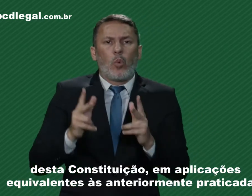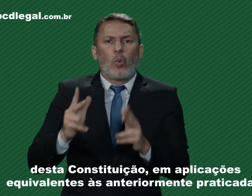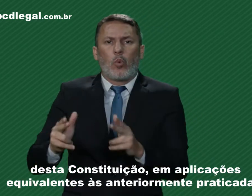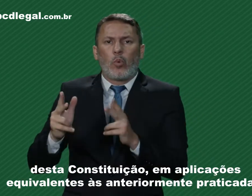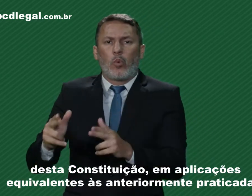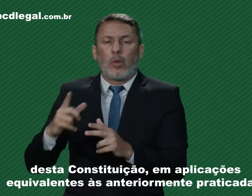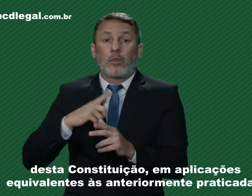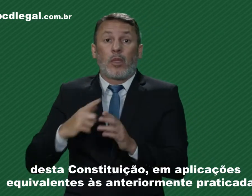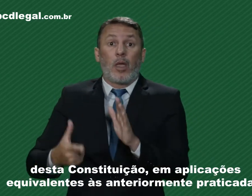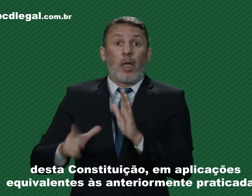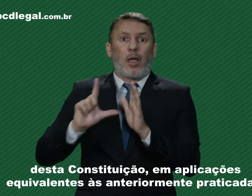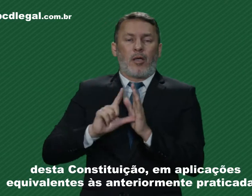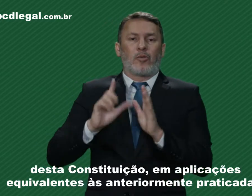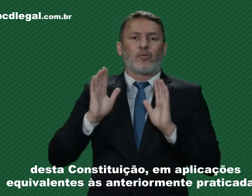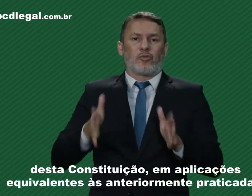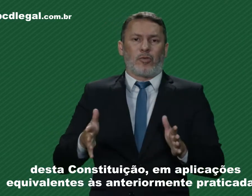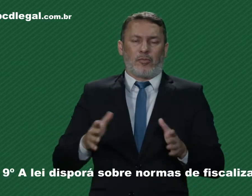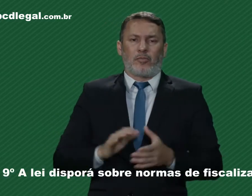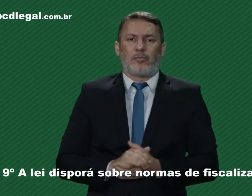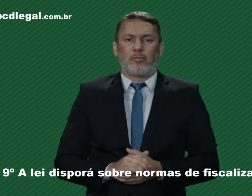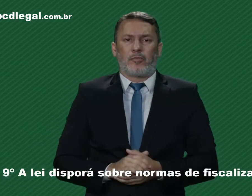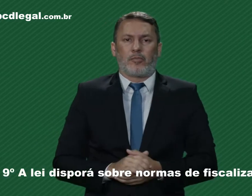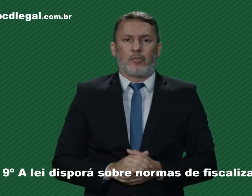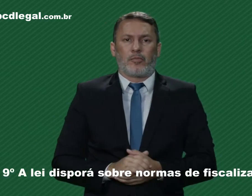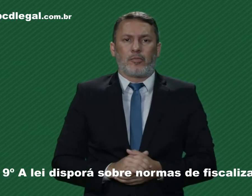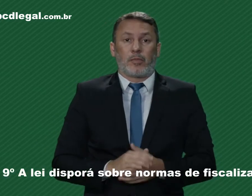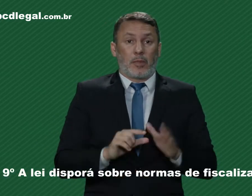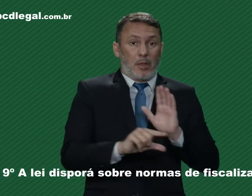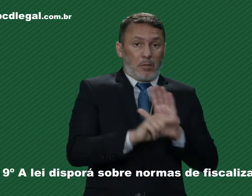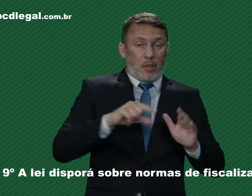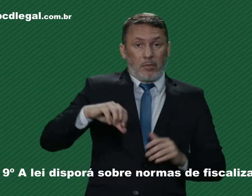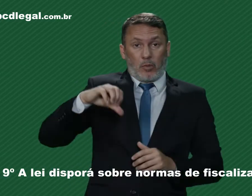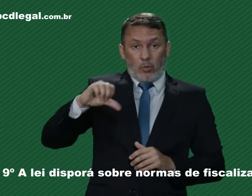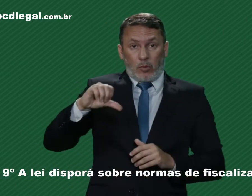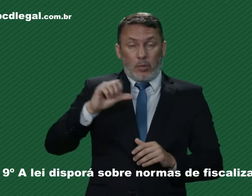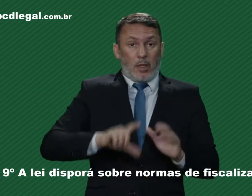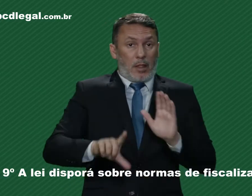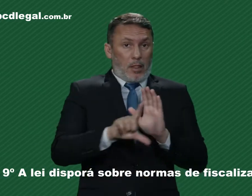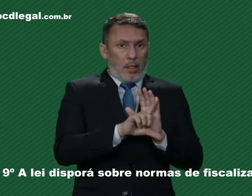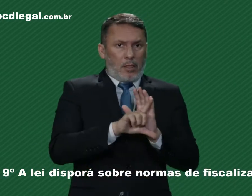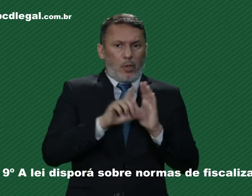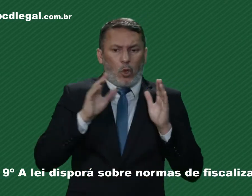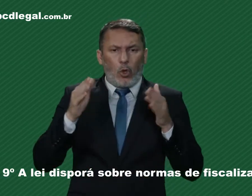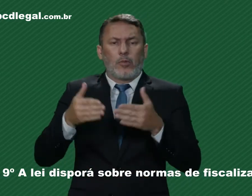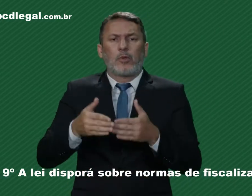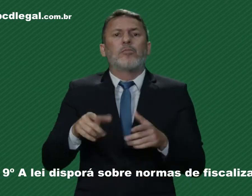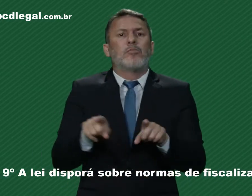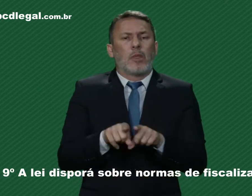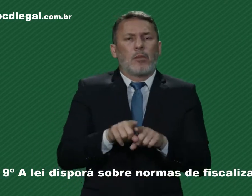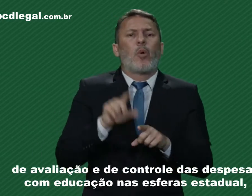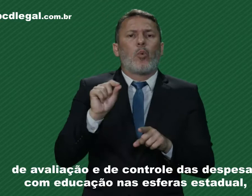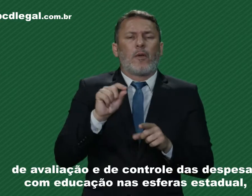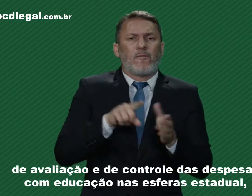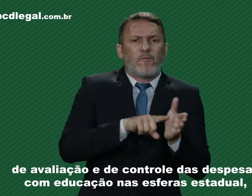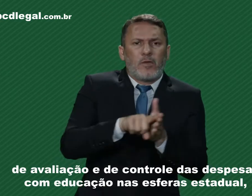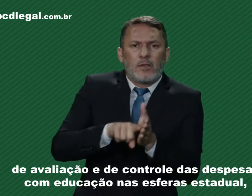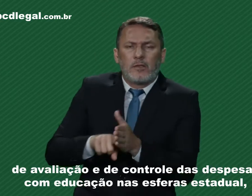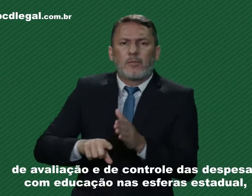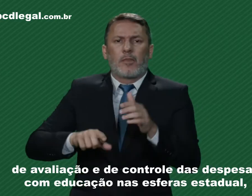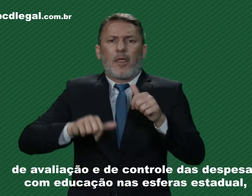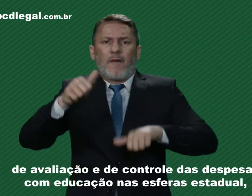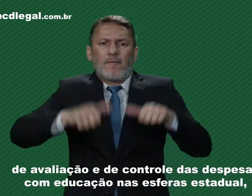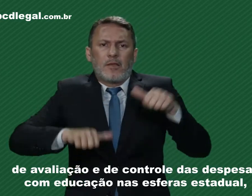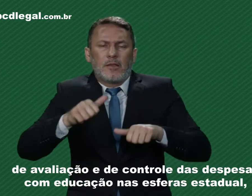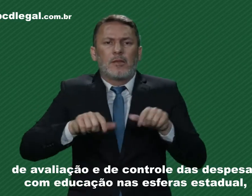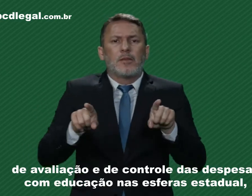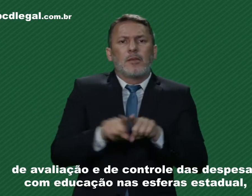às anteriormente praticadas. Parágrafo 9º. A lei disporá sobre normas de fiscalização, de avaliação